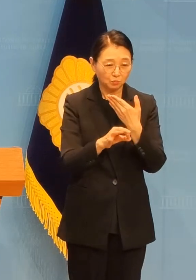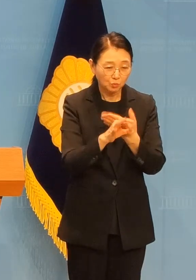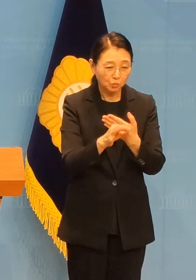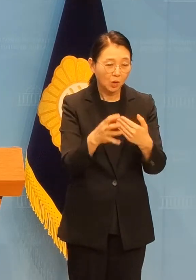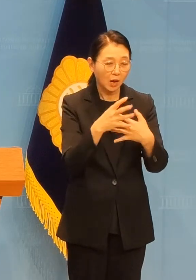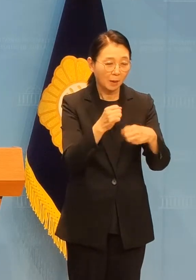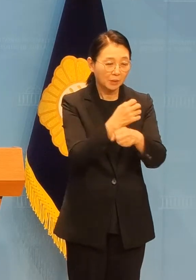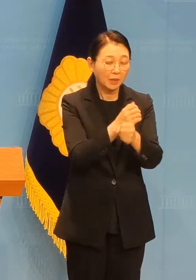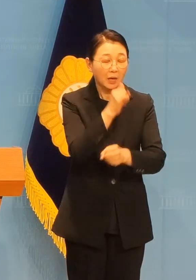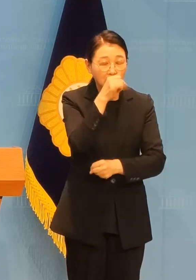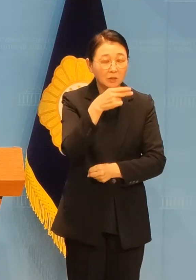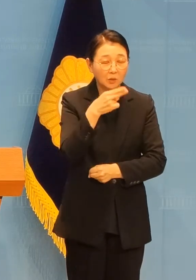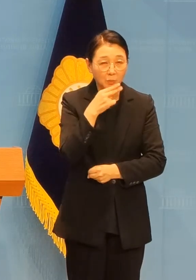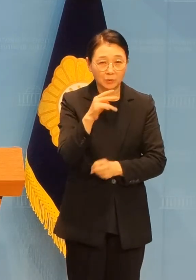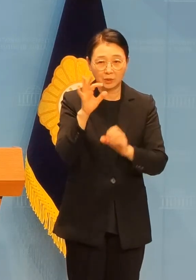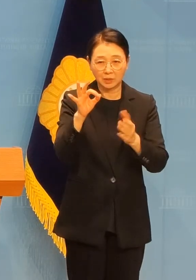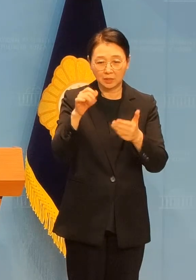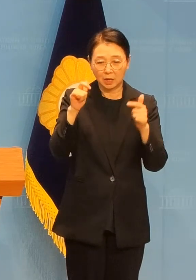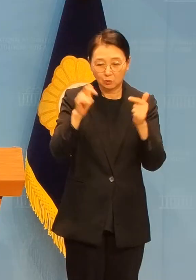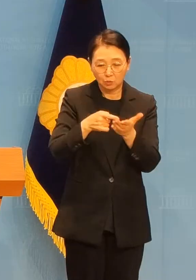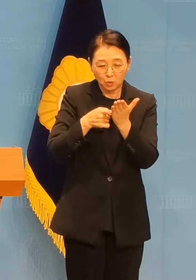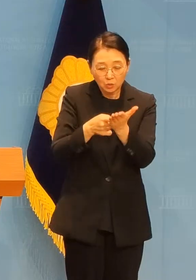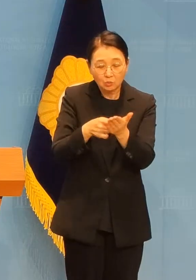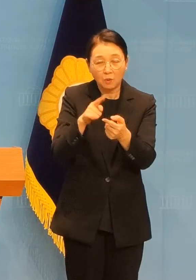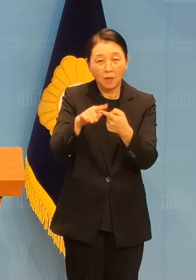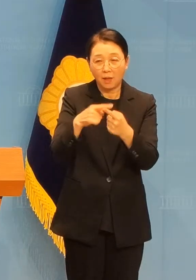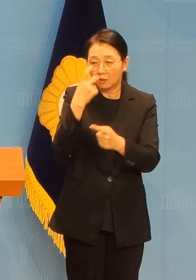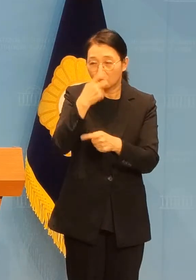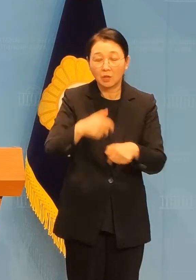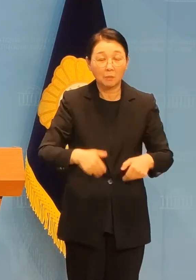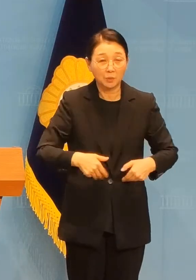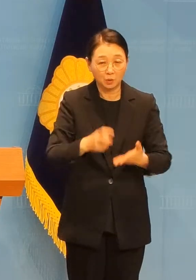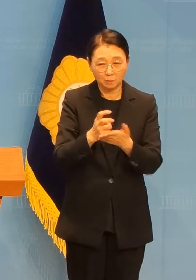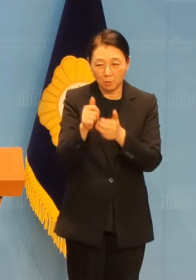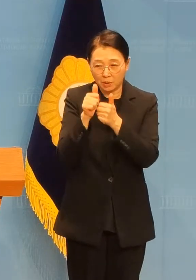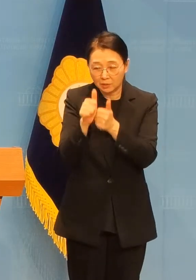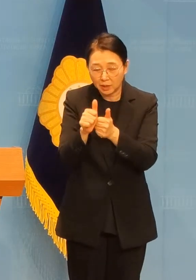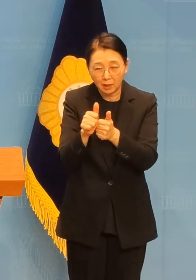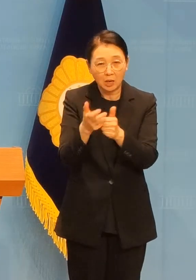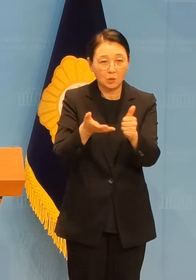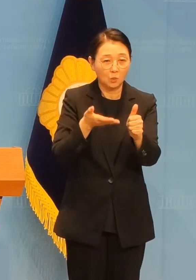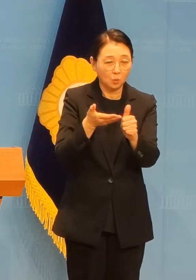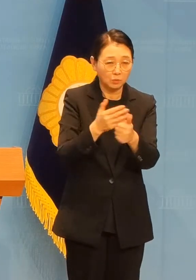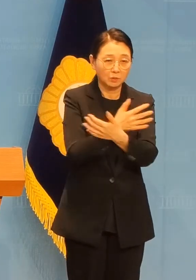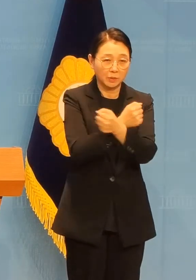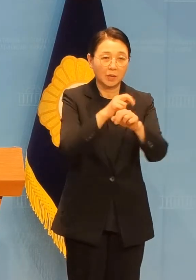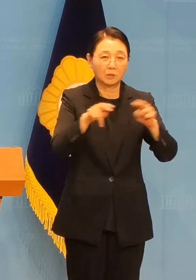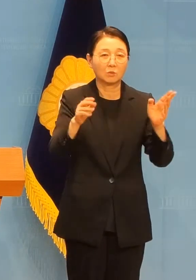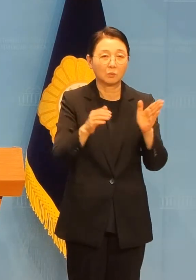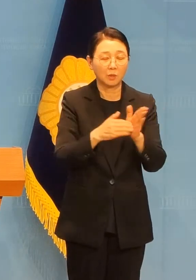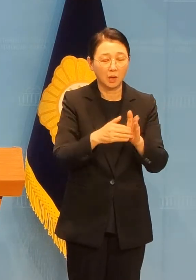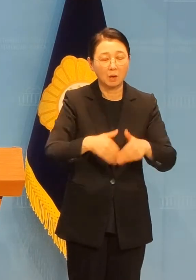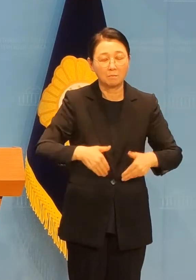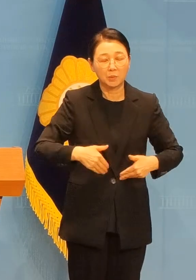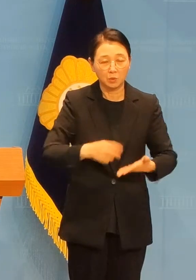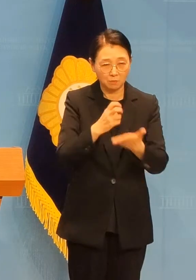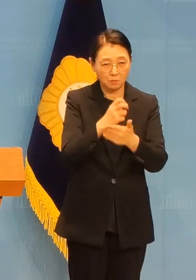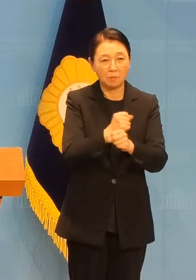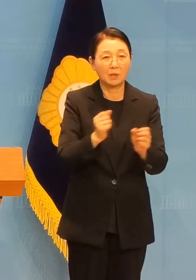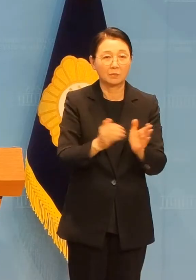신고 의혹에 대해 즉시 수사에 착수하고 법에 따라 공급 계약 취소 등 필요한 조치를 취해야